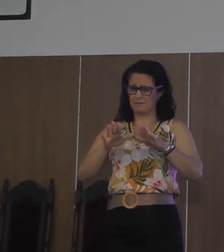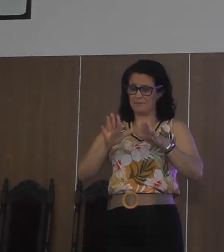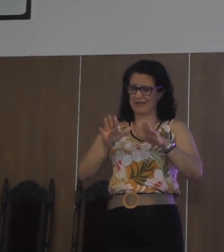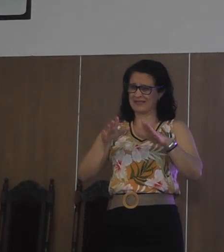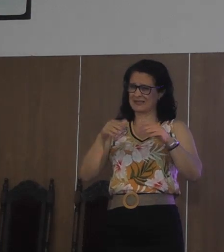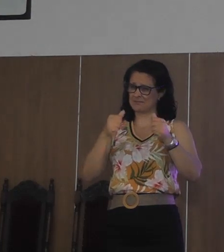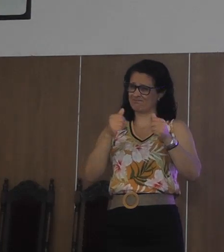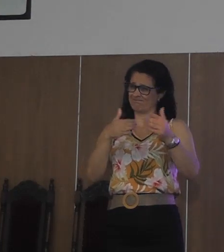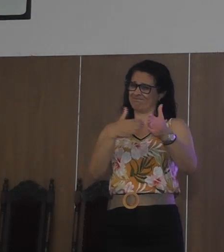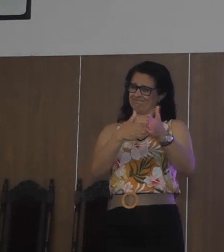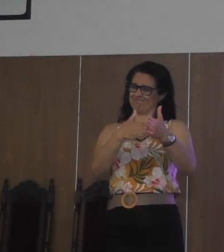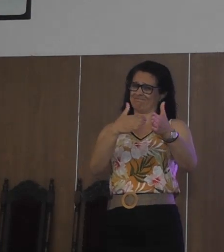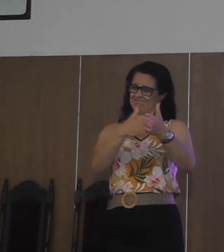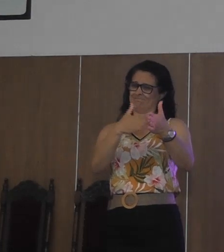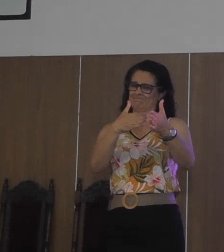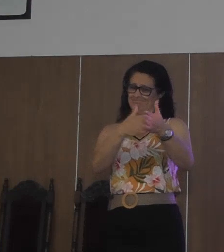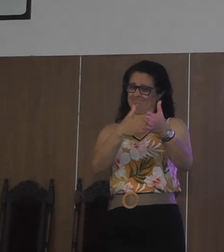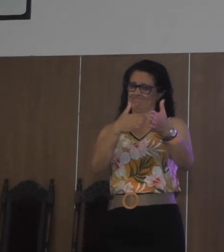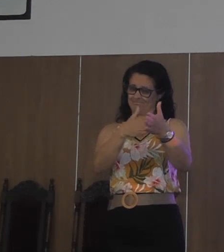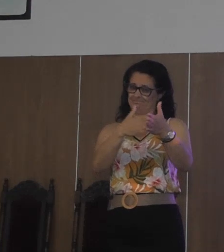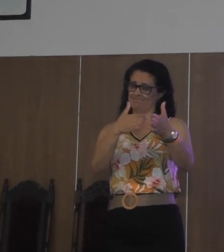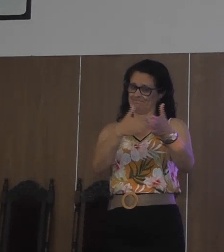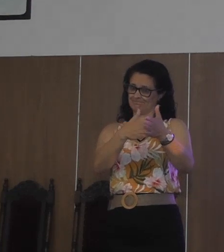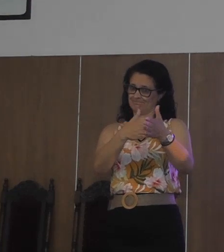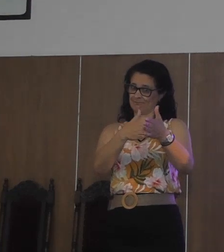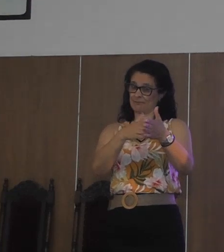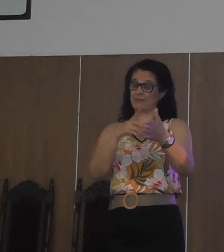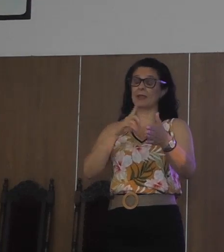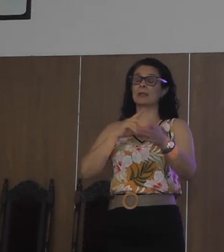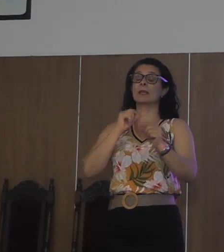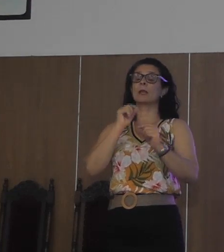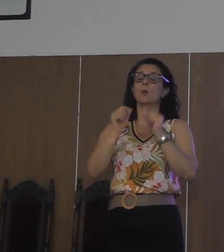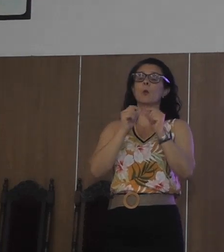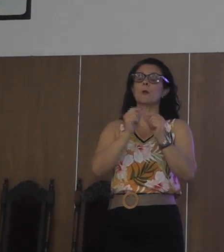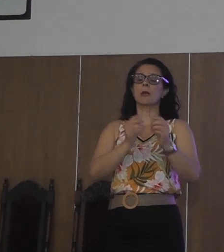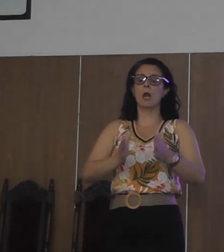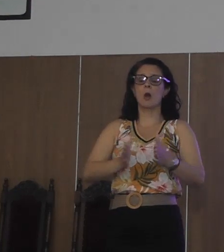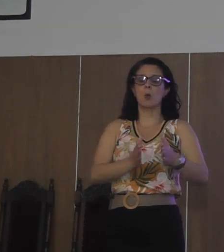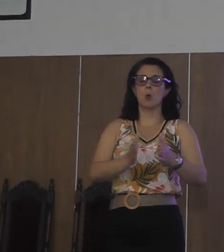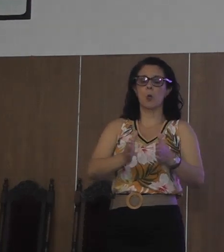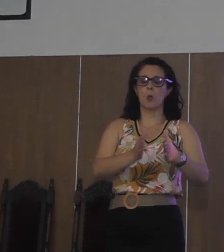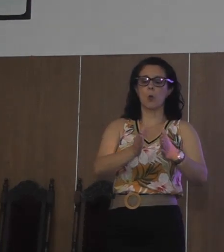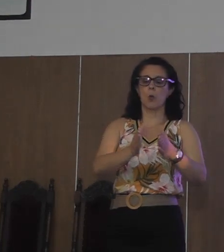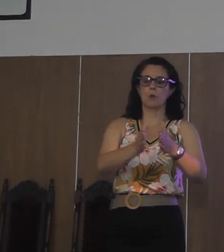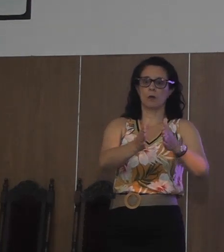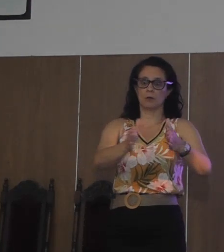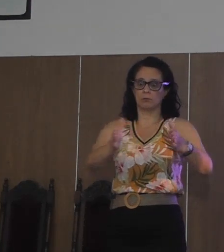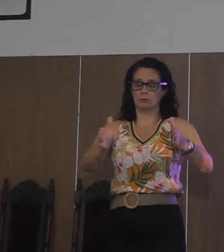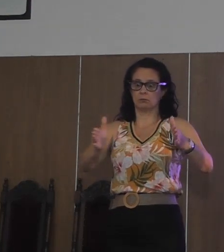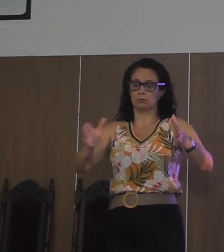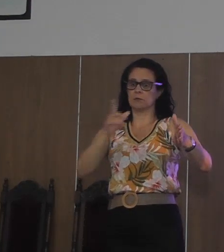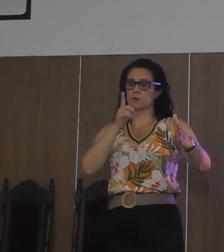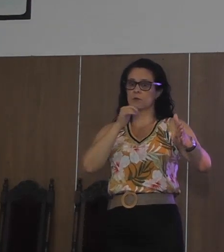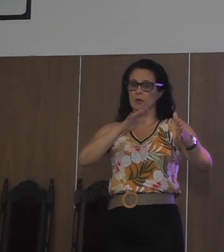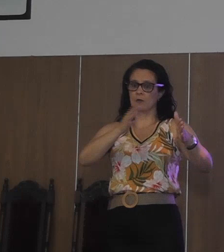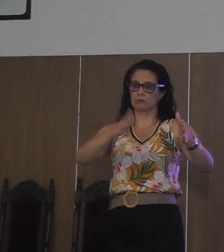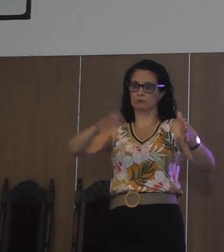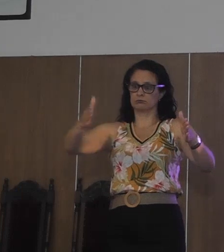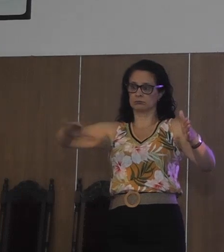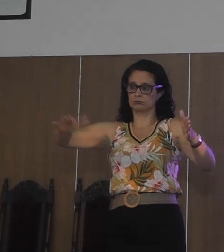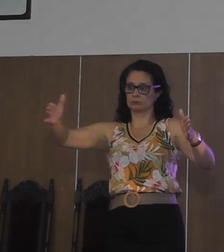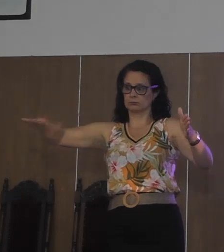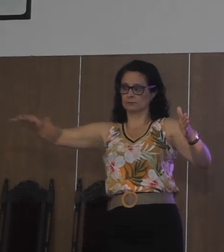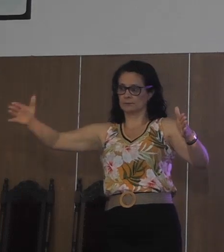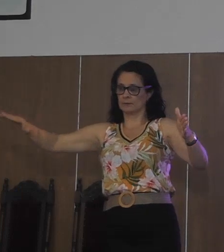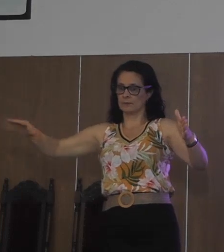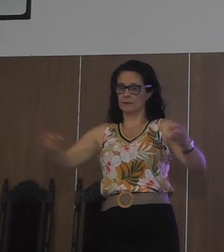povo. Não era qualquer empecilho, era um rio. E era um rio grandiosíssimo. Não tem como